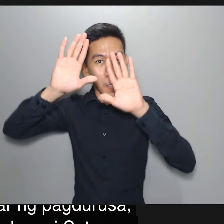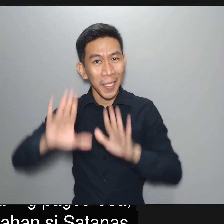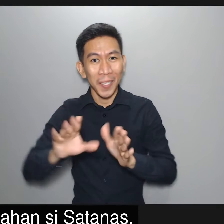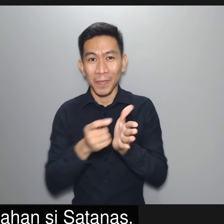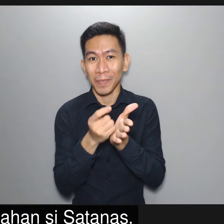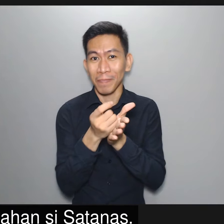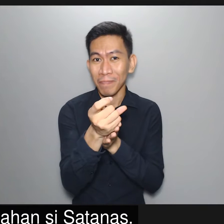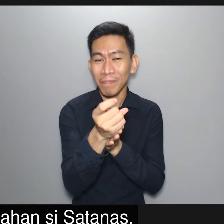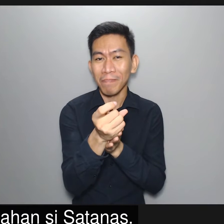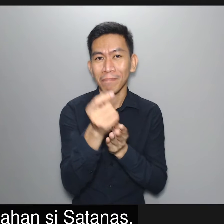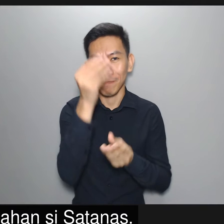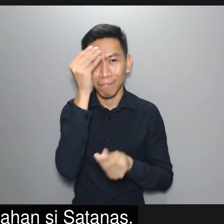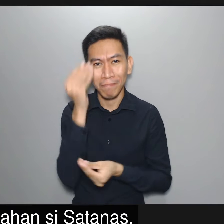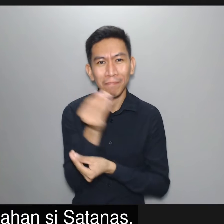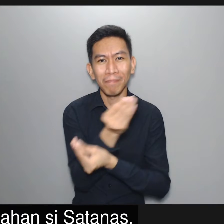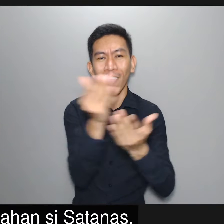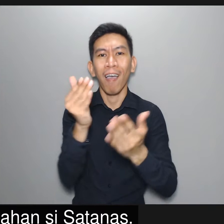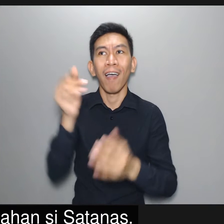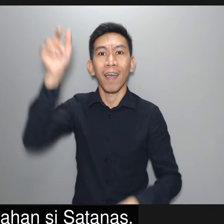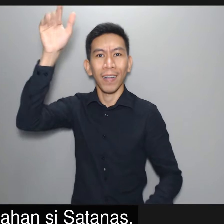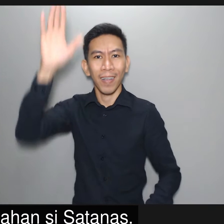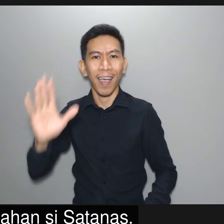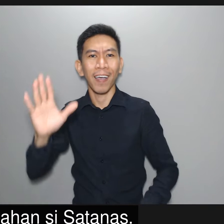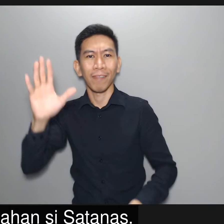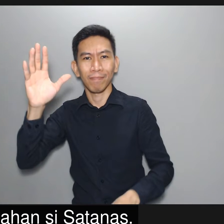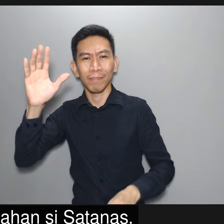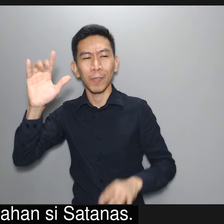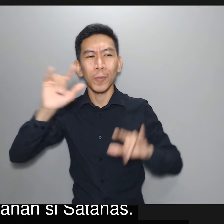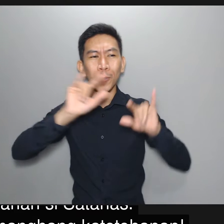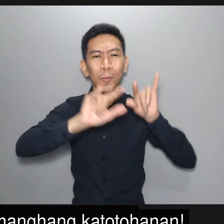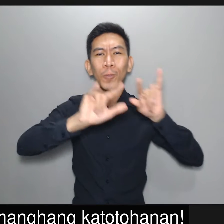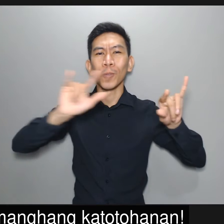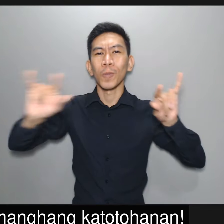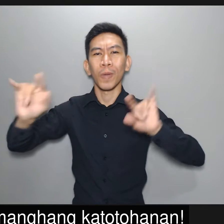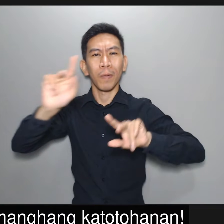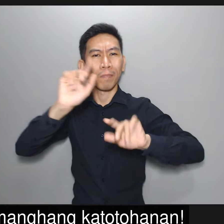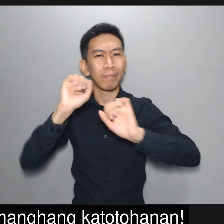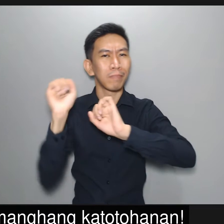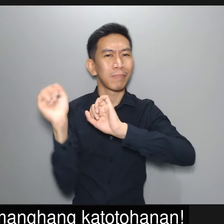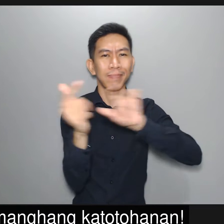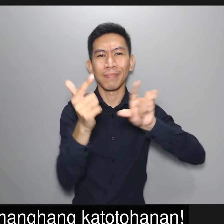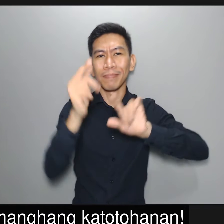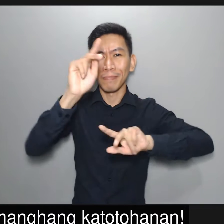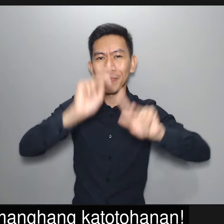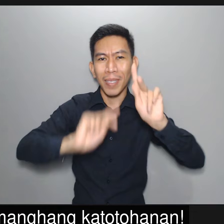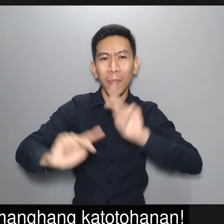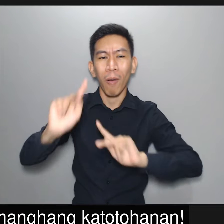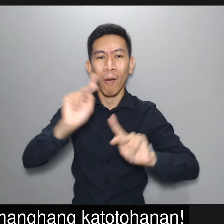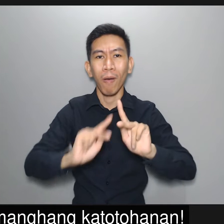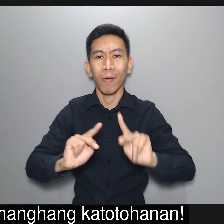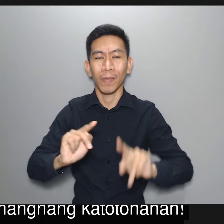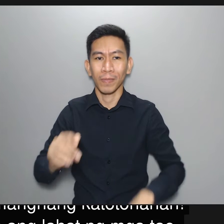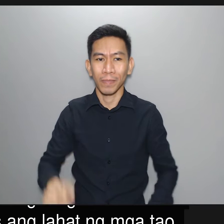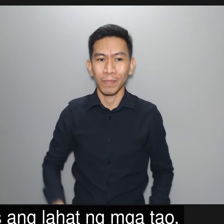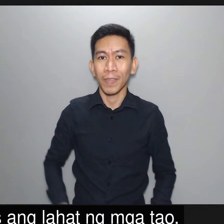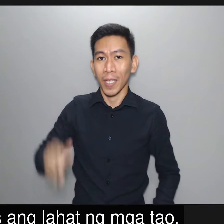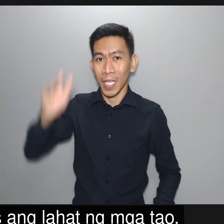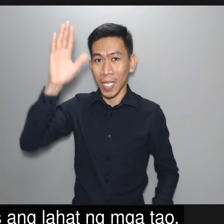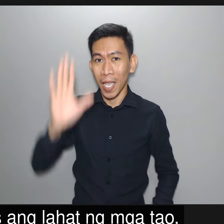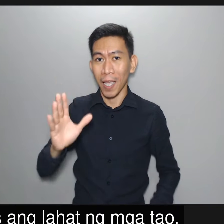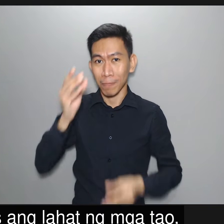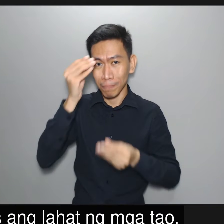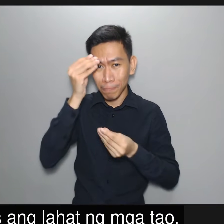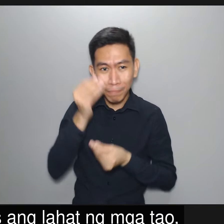katotohanan. Labis na mahal ng Diyos ang lahat ng mga tao, kaya't sinabi niya sa kanila na siya mismo